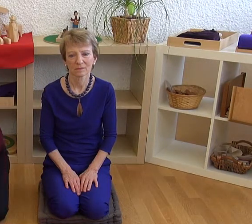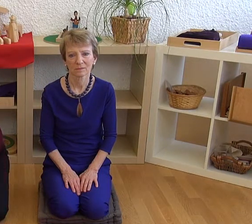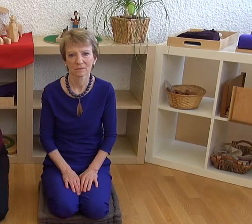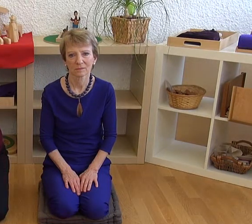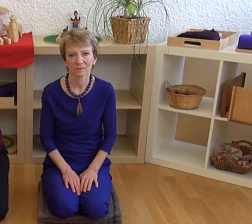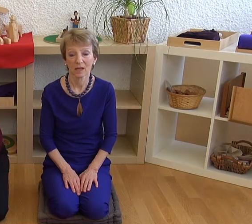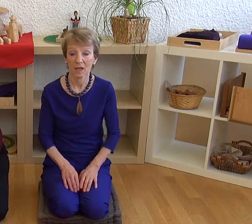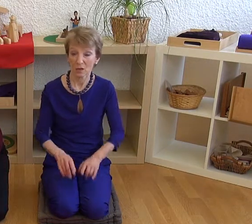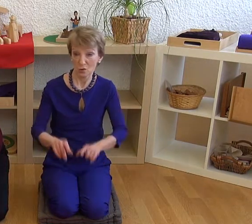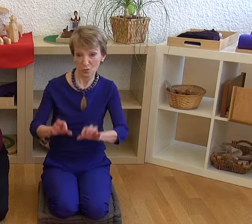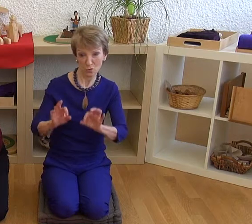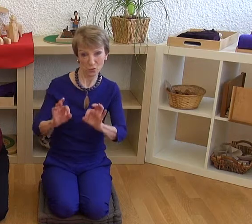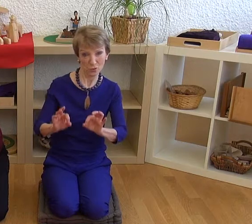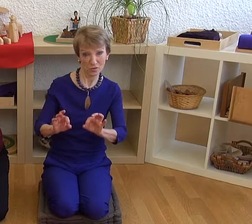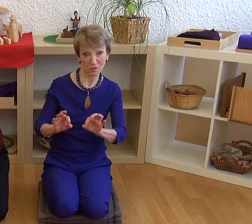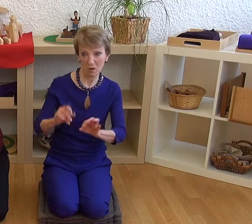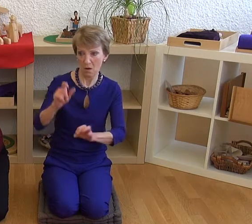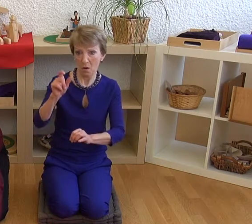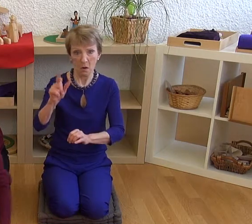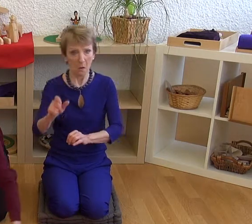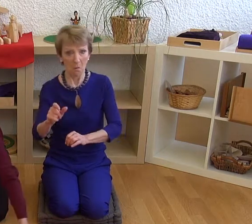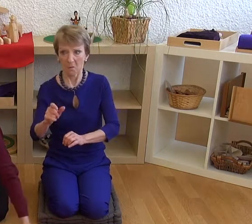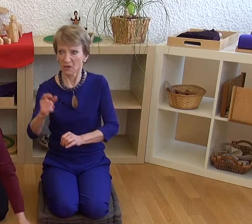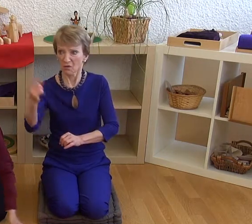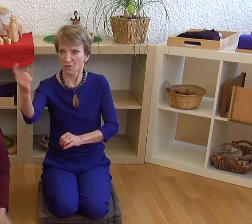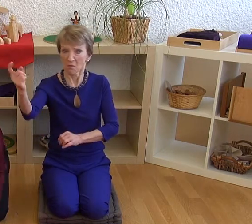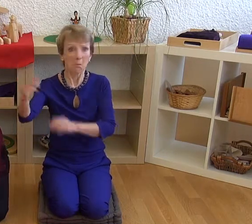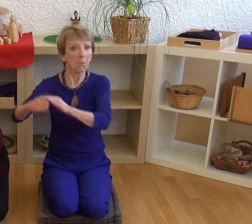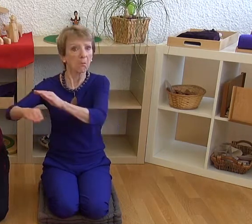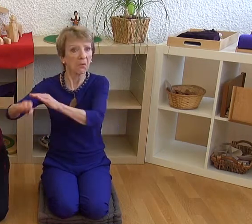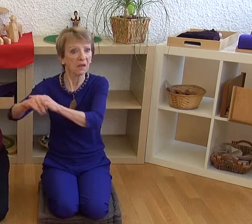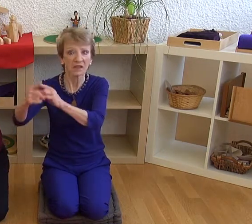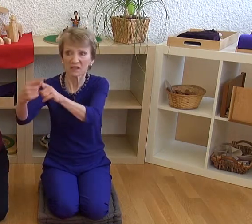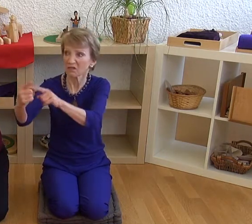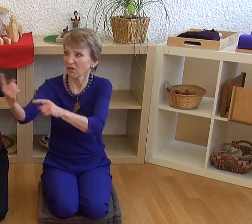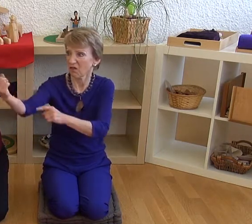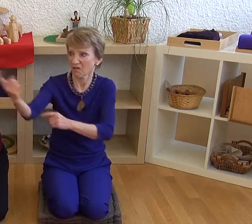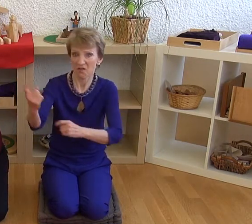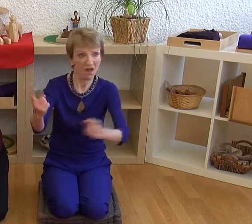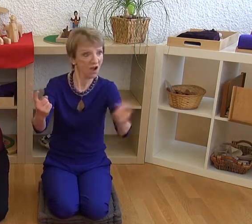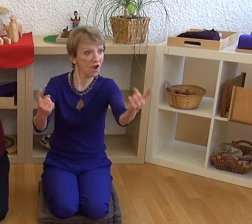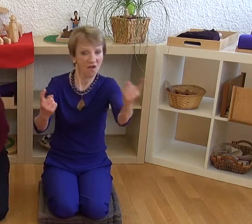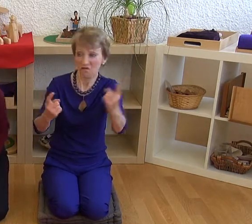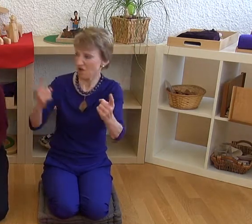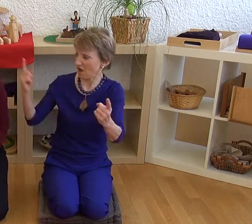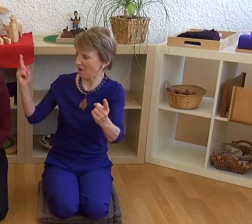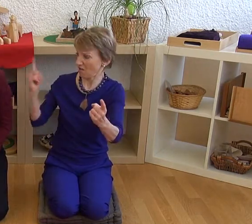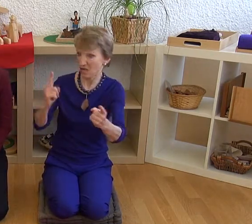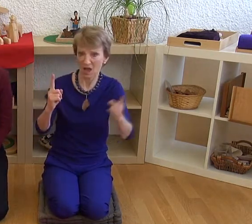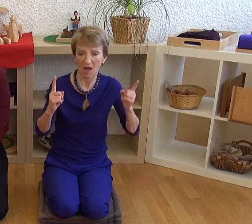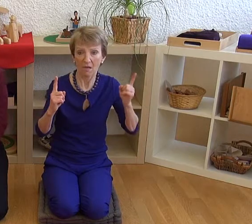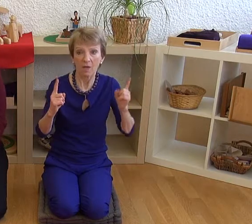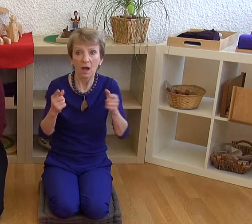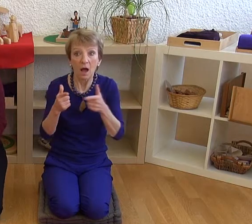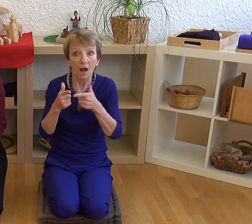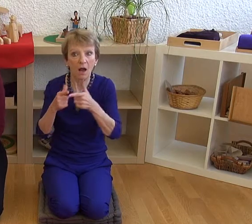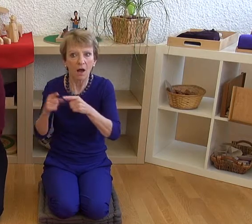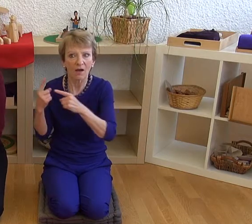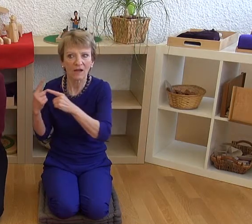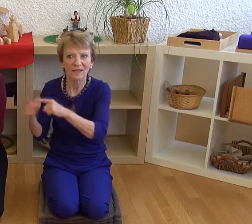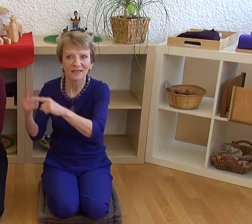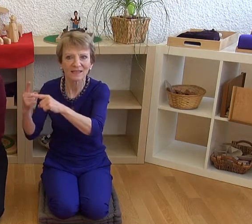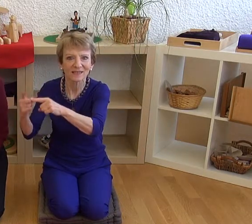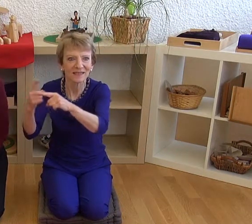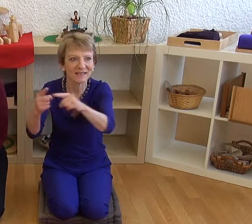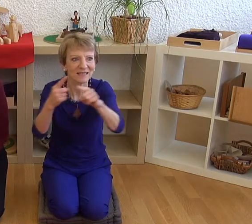Il y avait là des gens qui venaient de différents pays. Ils parlaient tous des langues différentes, mais